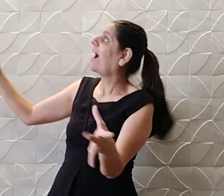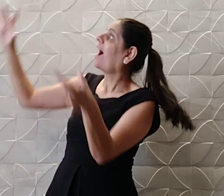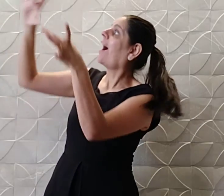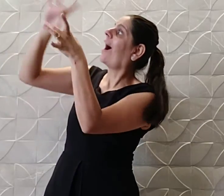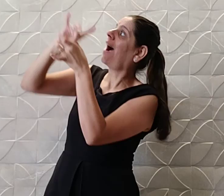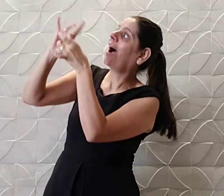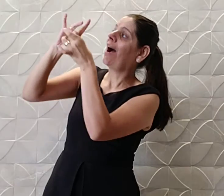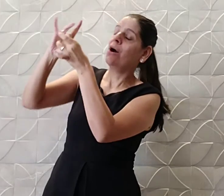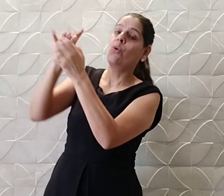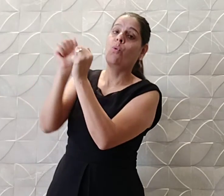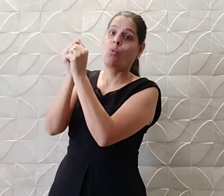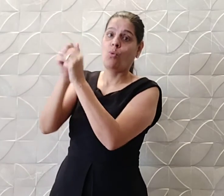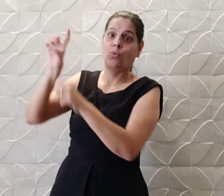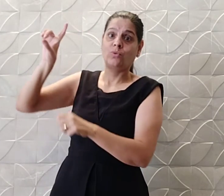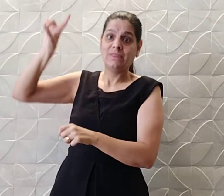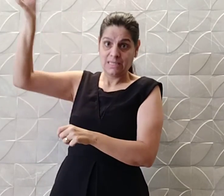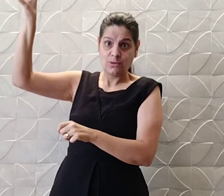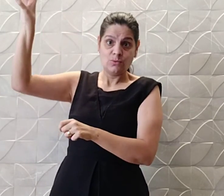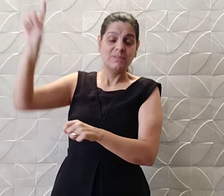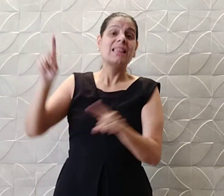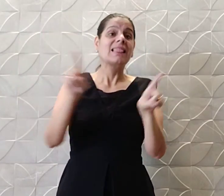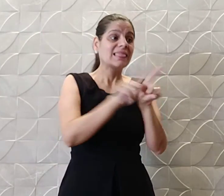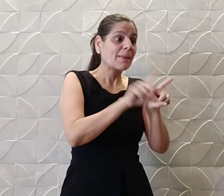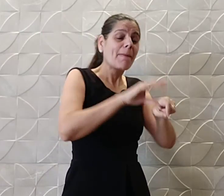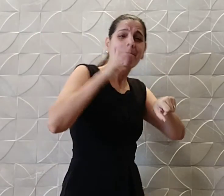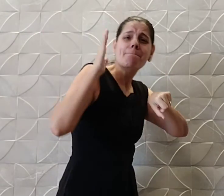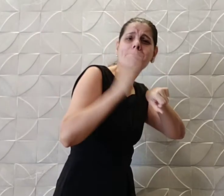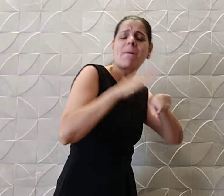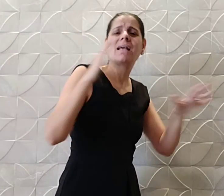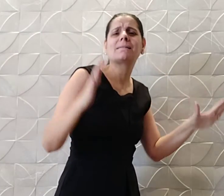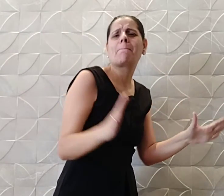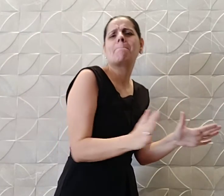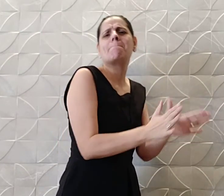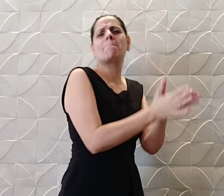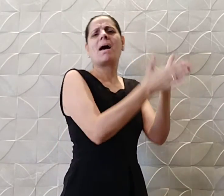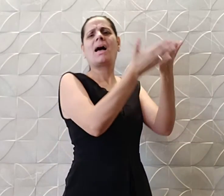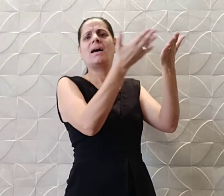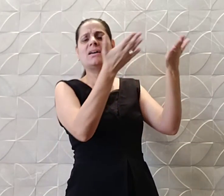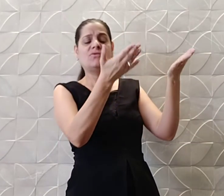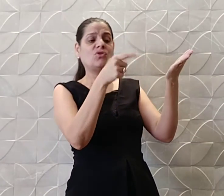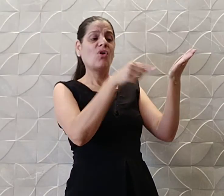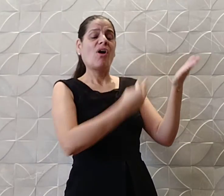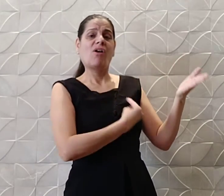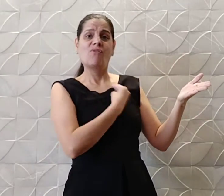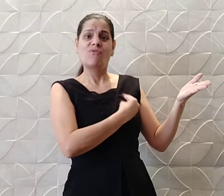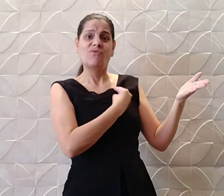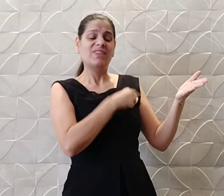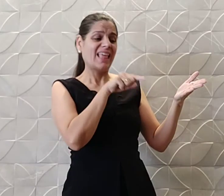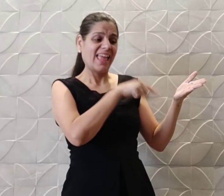a aceitação será ainda mais maravilhosa, será vida para os que estavam mortos.